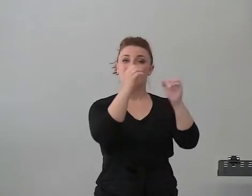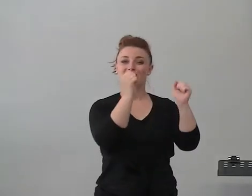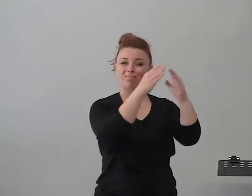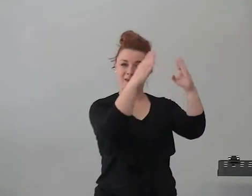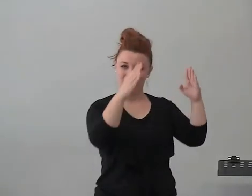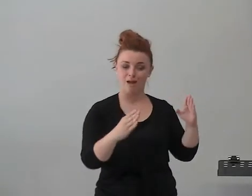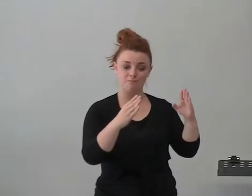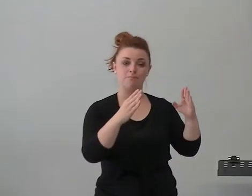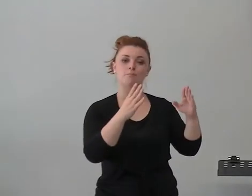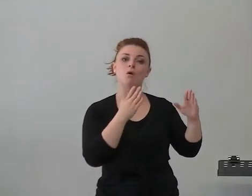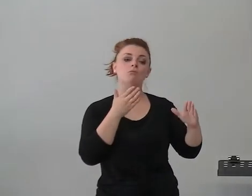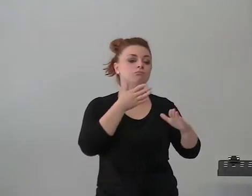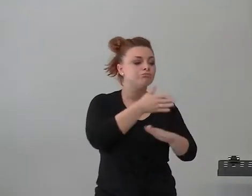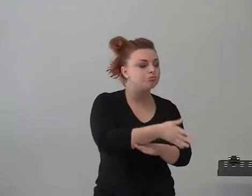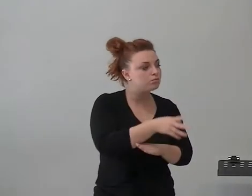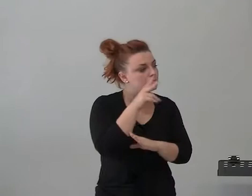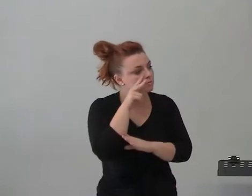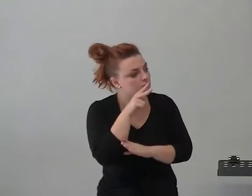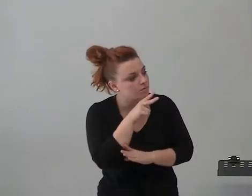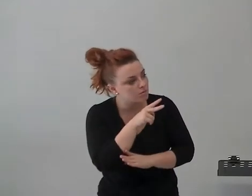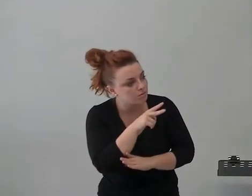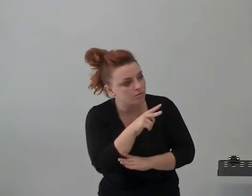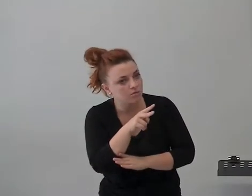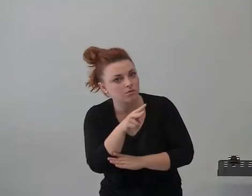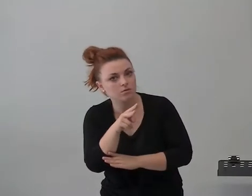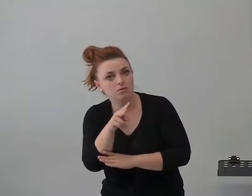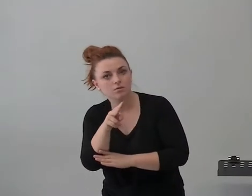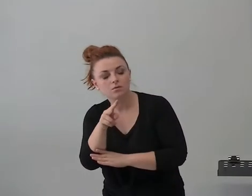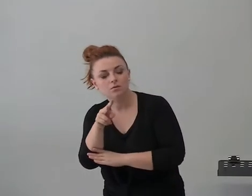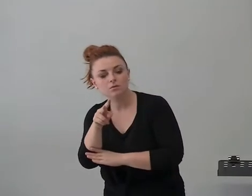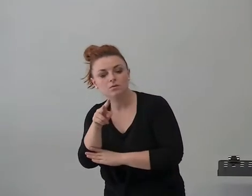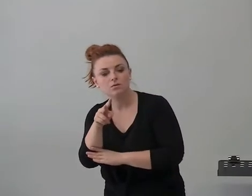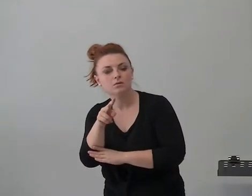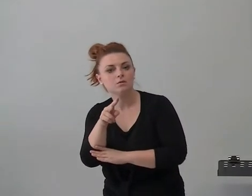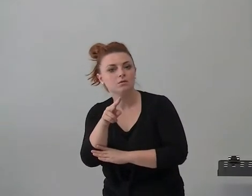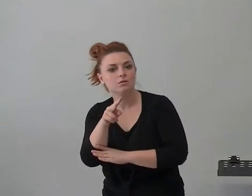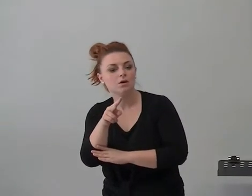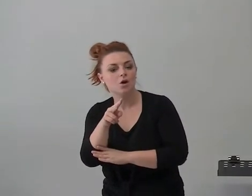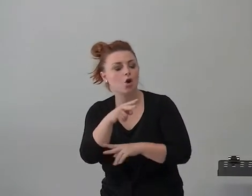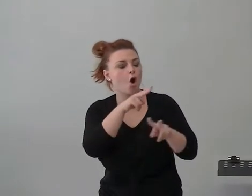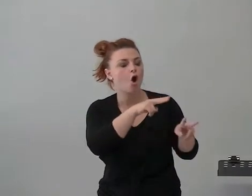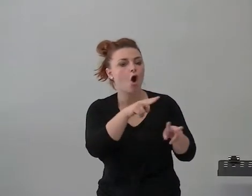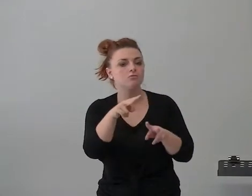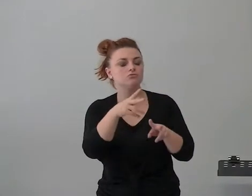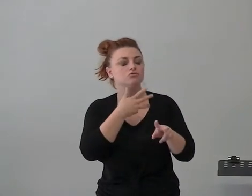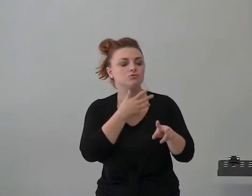si mise a schiacciare coloro che vendevano e compravano nel Tempio.